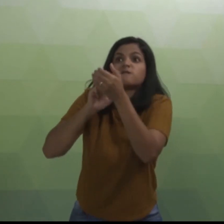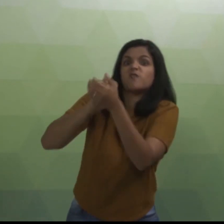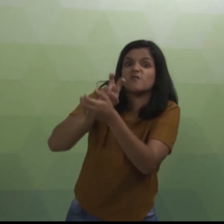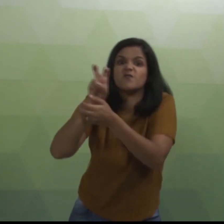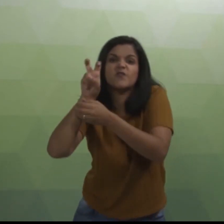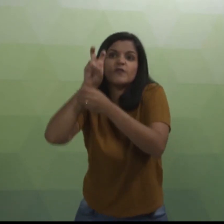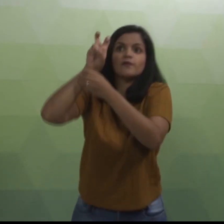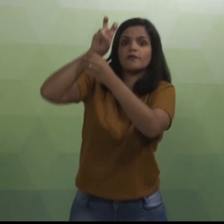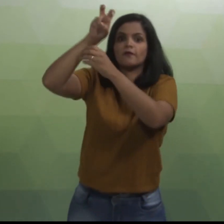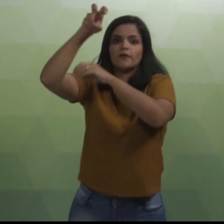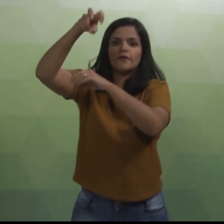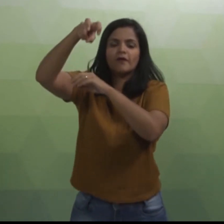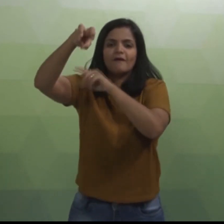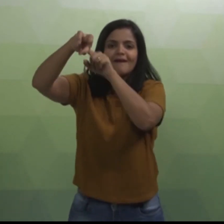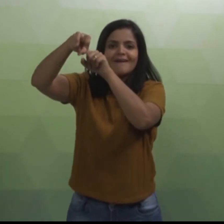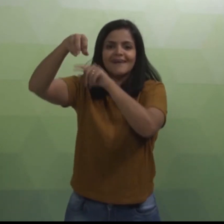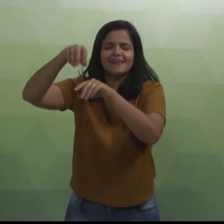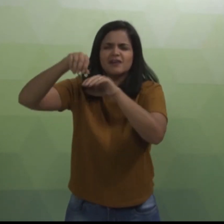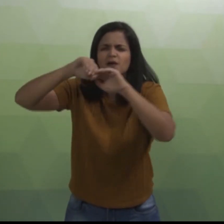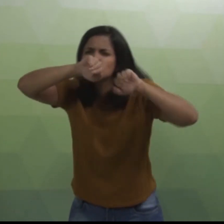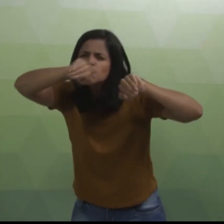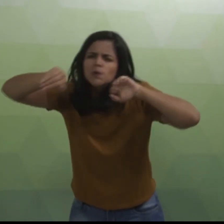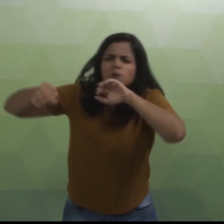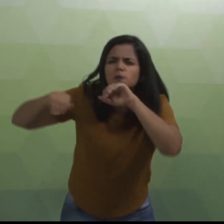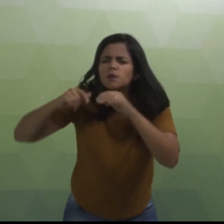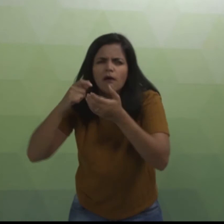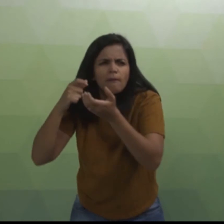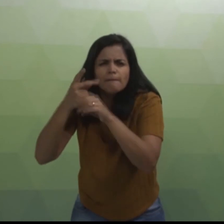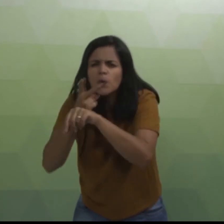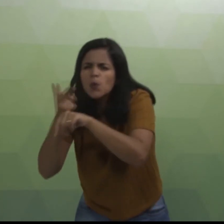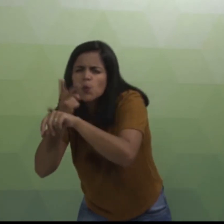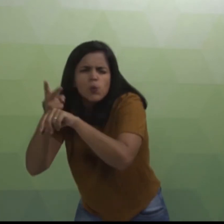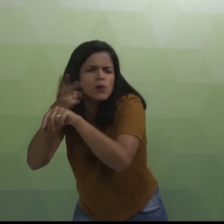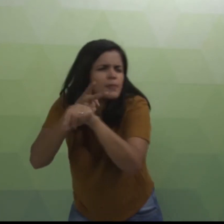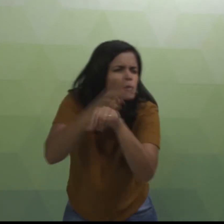Tem que ter essa movimentação, esse uso do espaço.